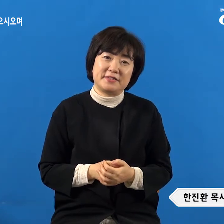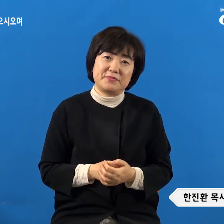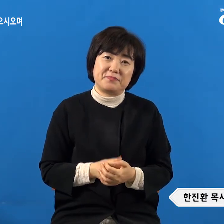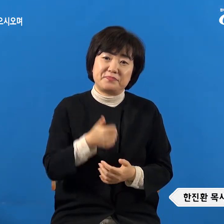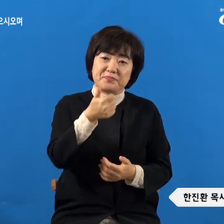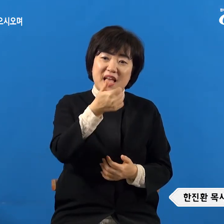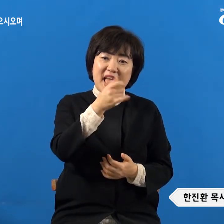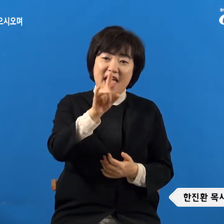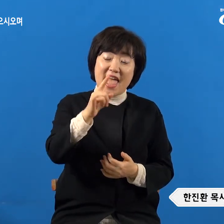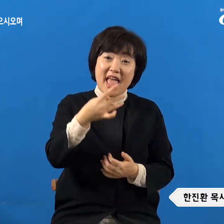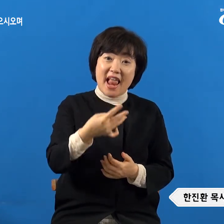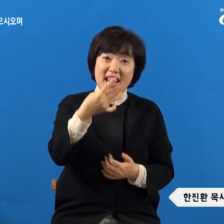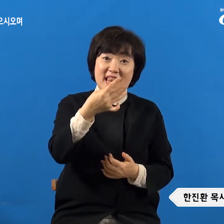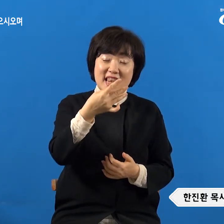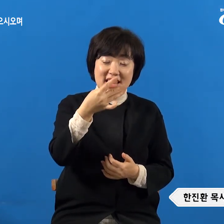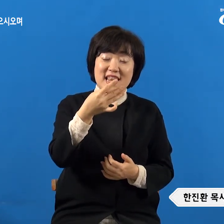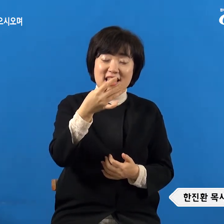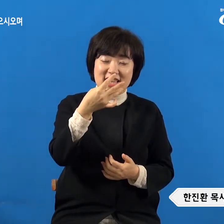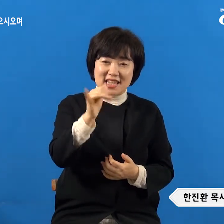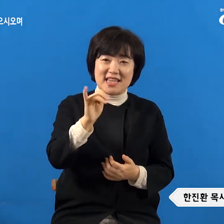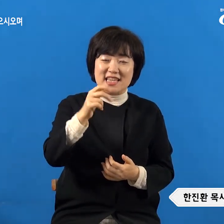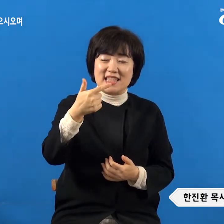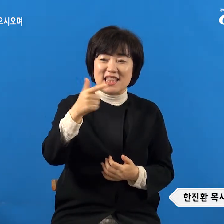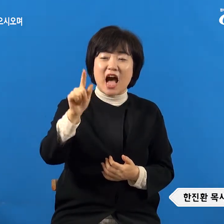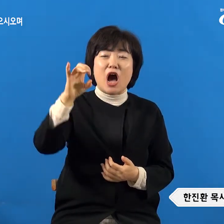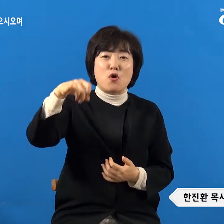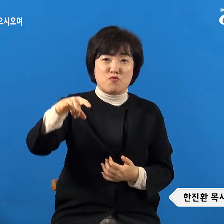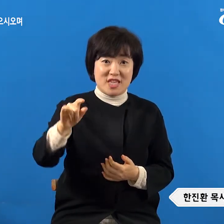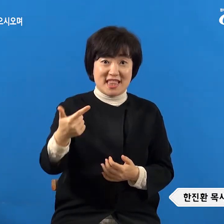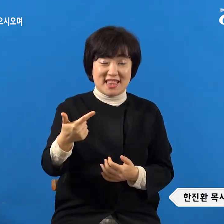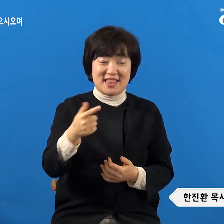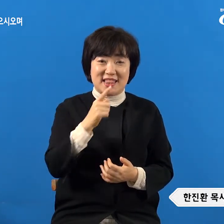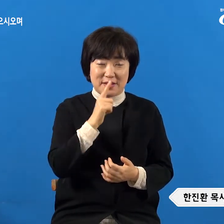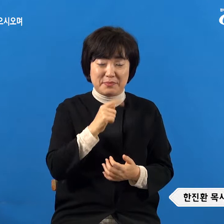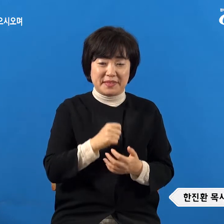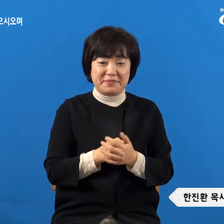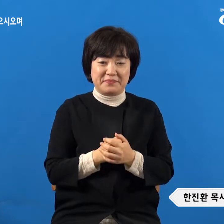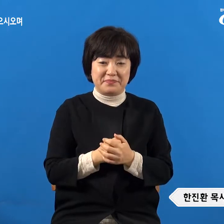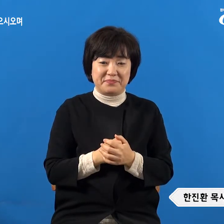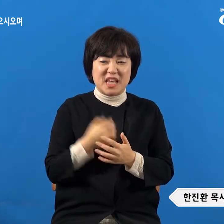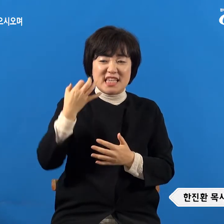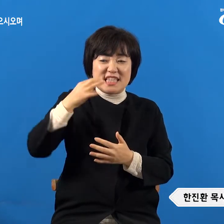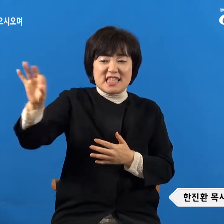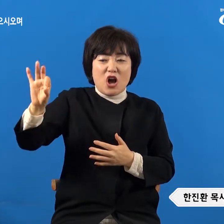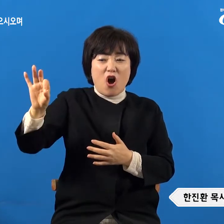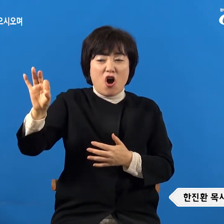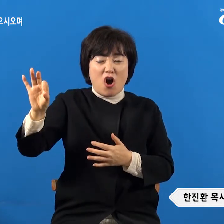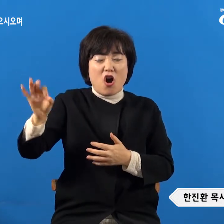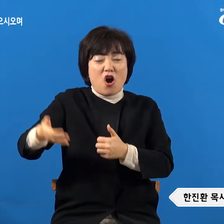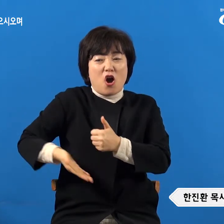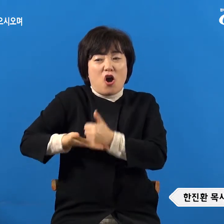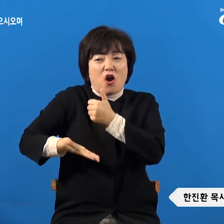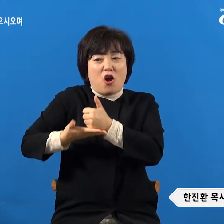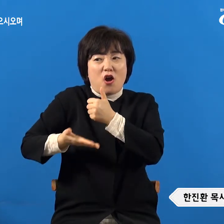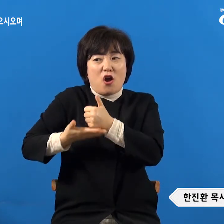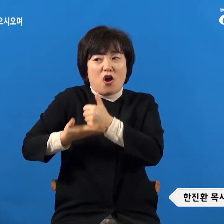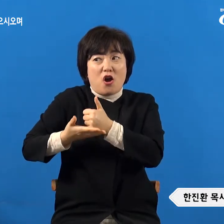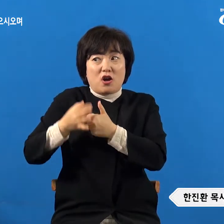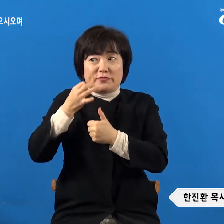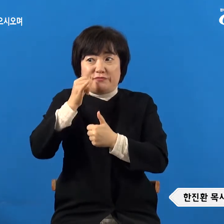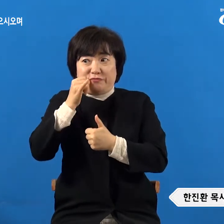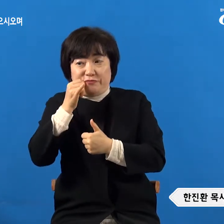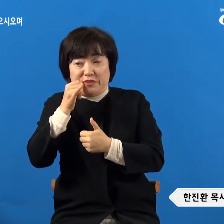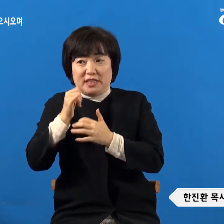이 헨리 나윈이 인정 중독자에 대해서 이렇게 말했습니다. 인정 중독자는 약간의 비판에도